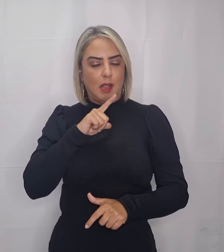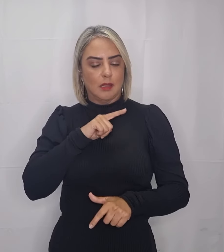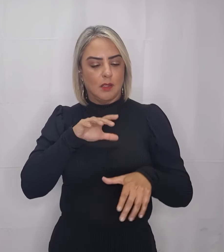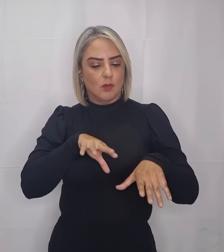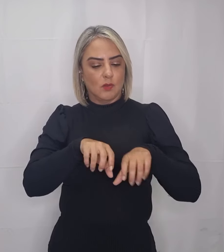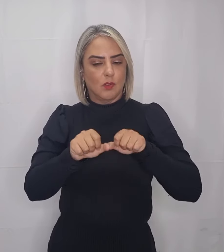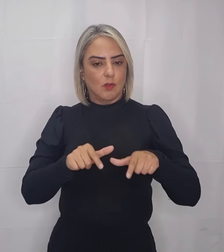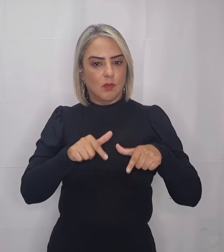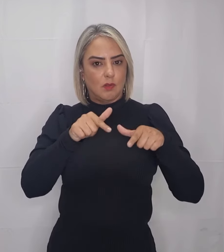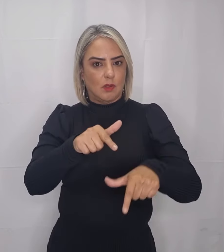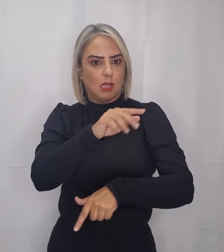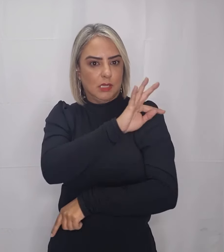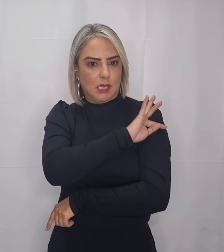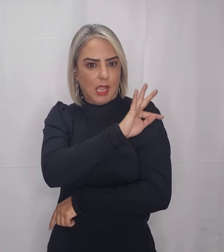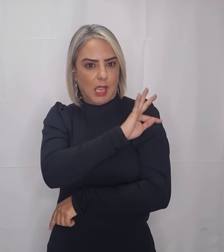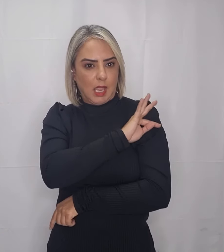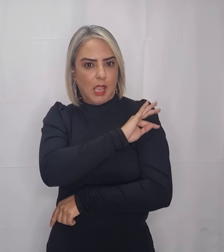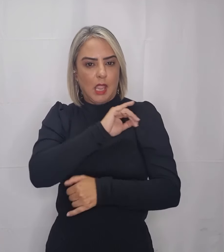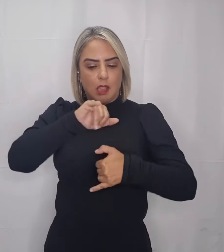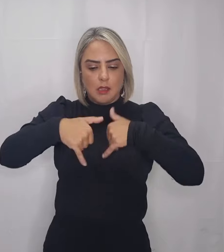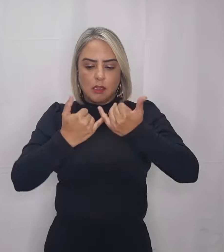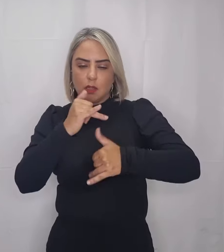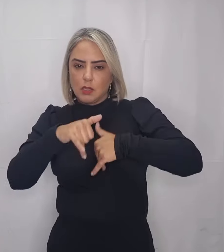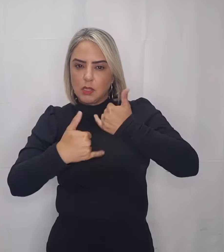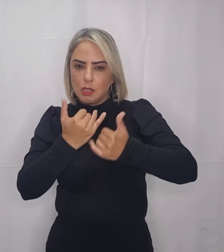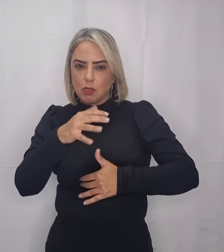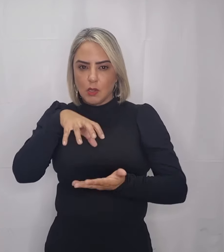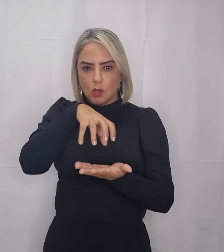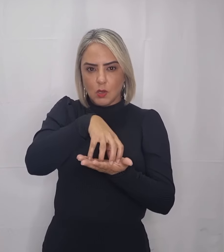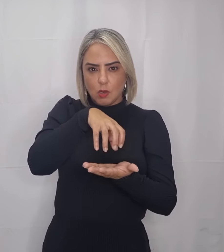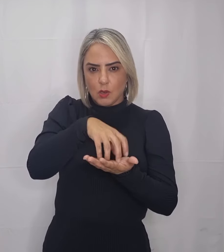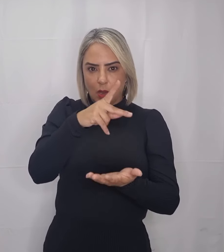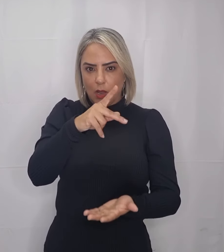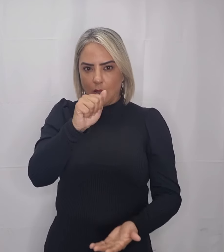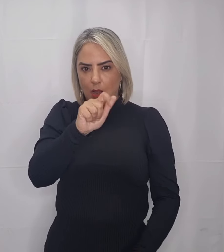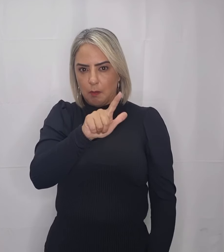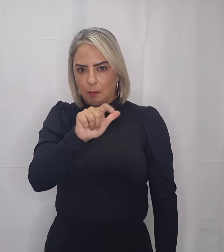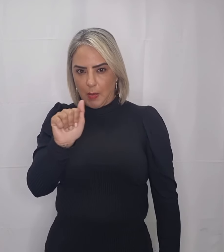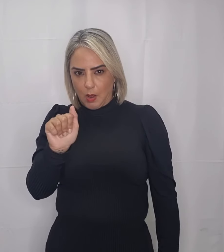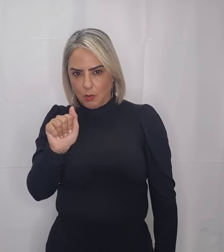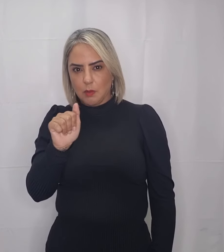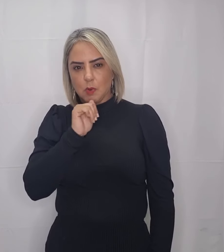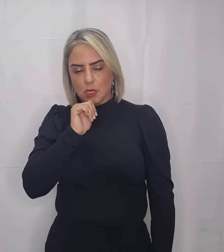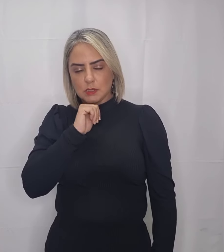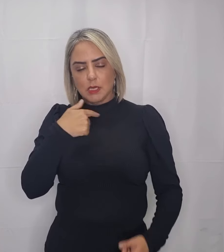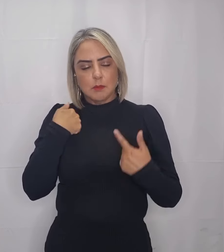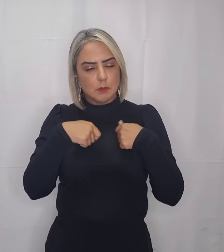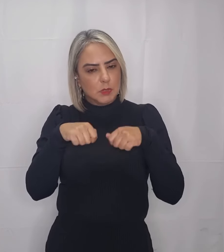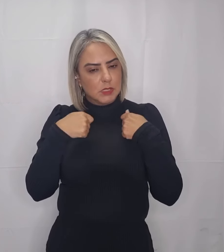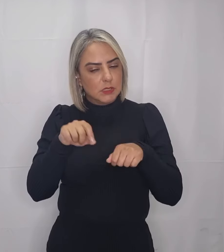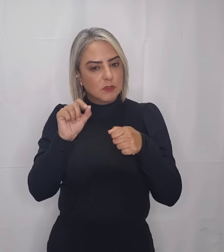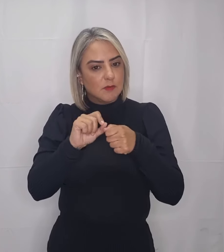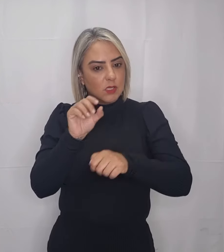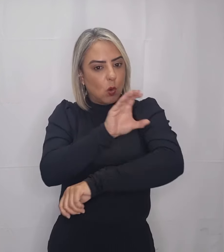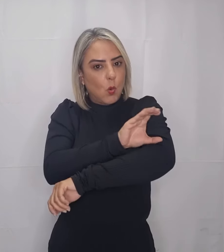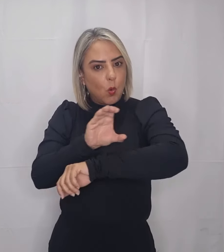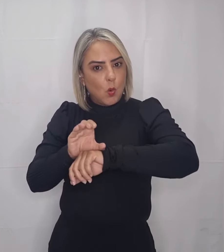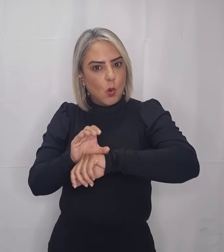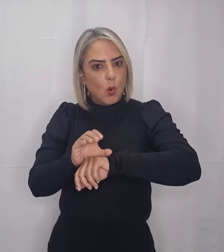técnico em Química no Centro Paula Souza, é necessário cursar 2 mil horas